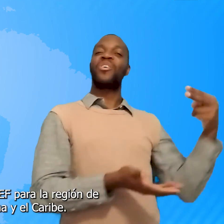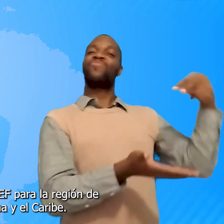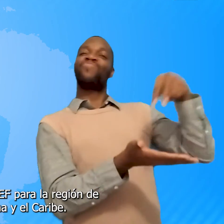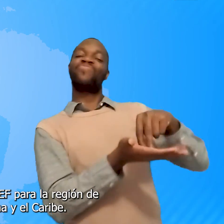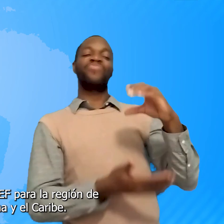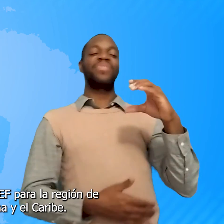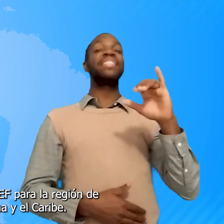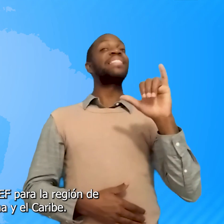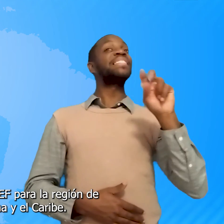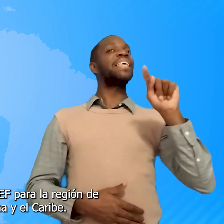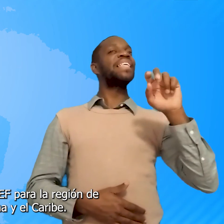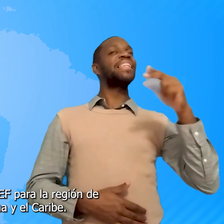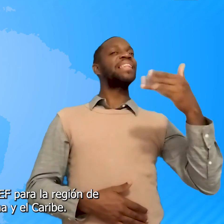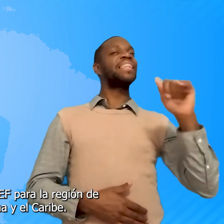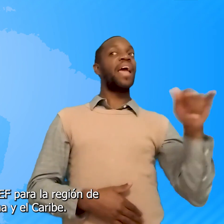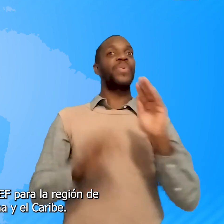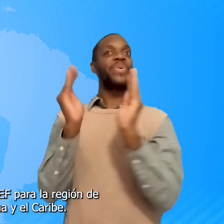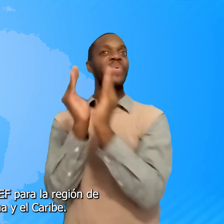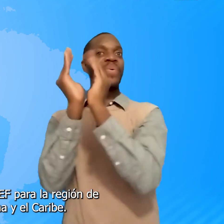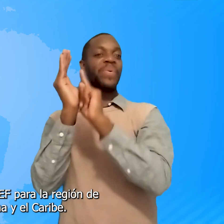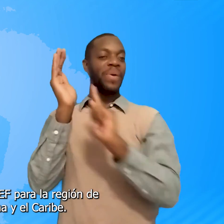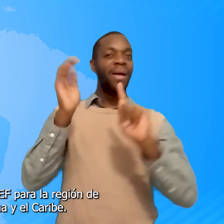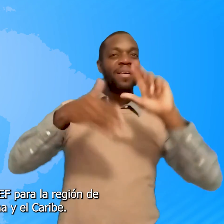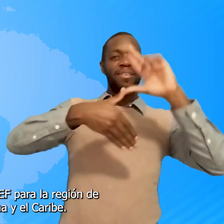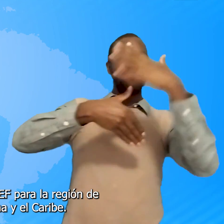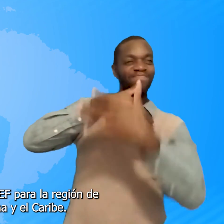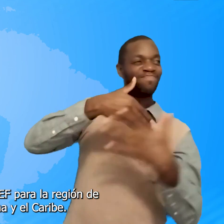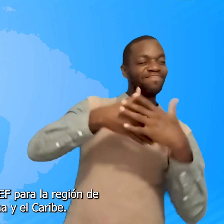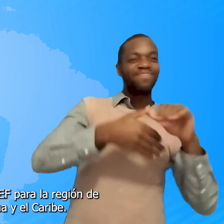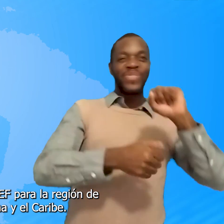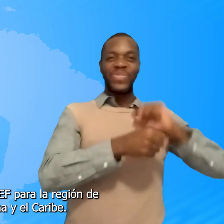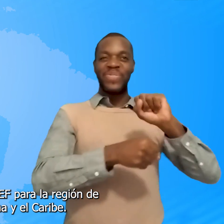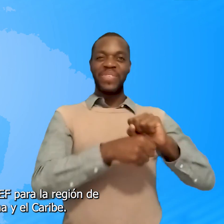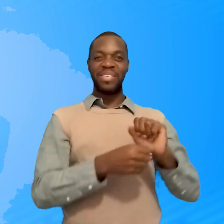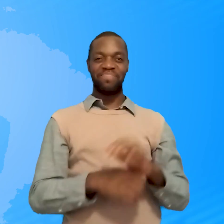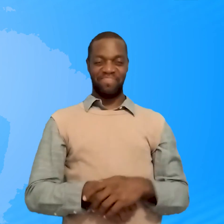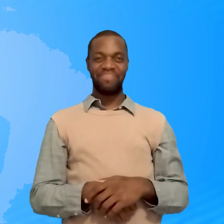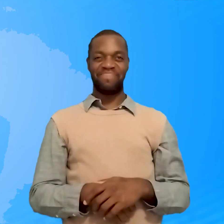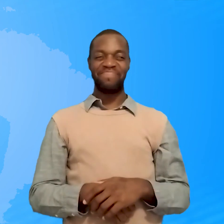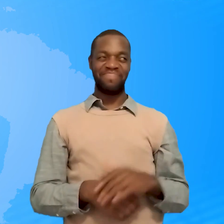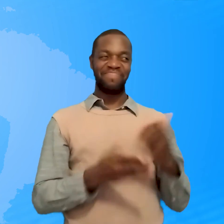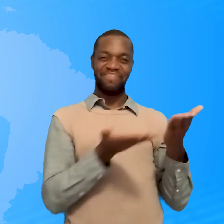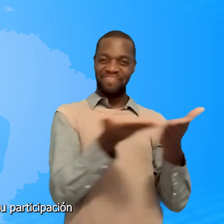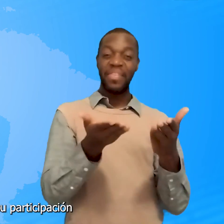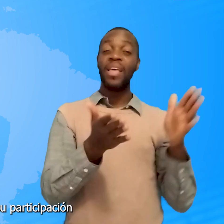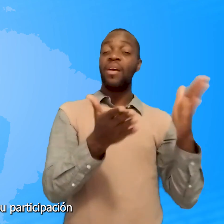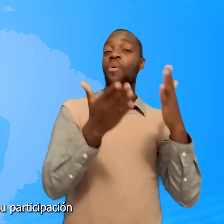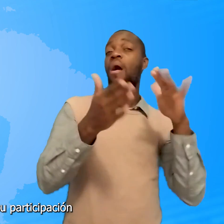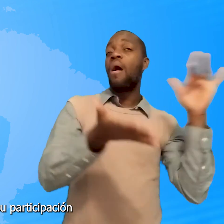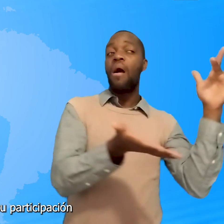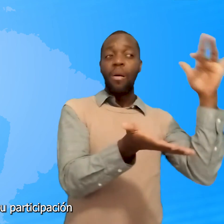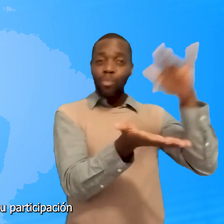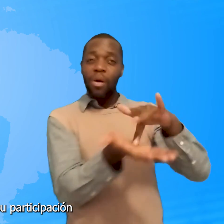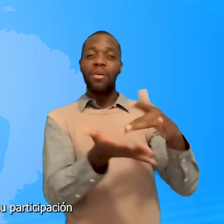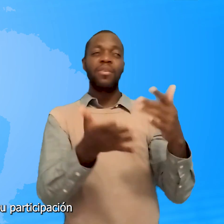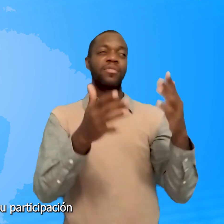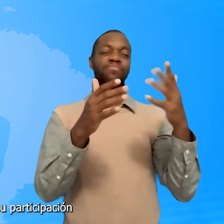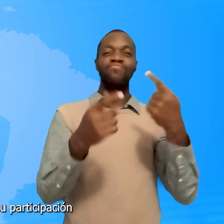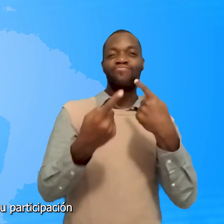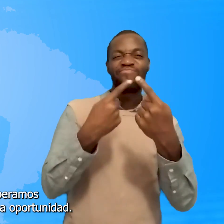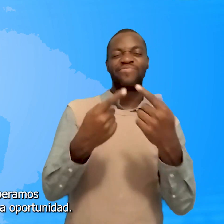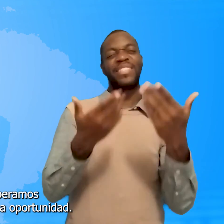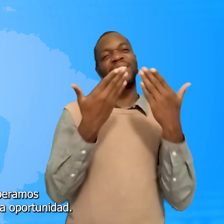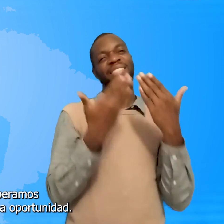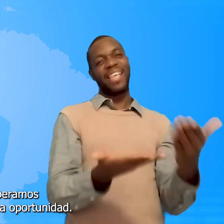Brizuela, funcionaria de UNICEF para la región de América Latina y el Caribe. Agradecemos su